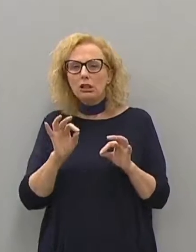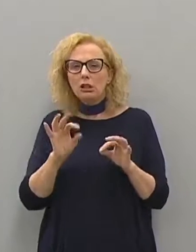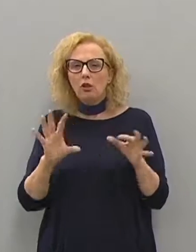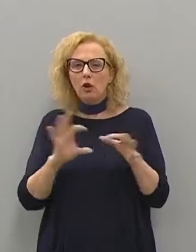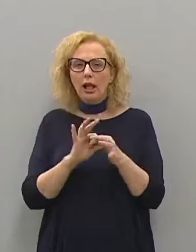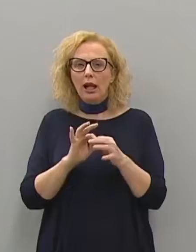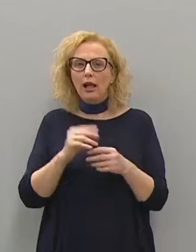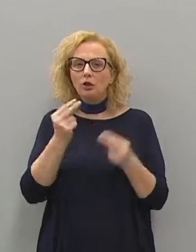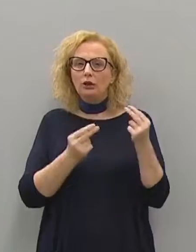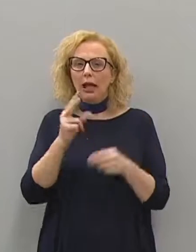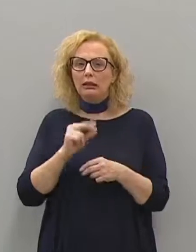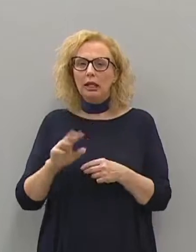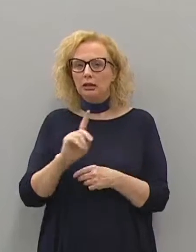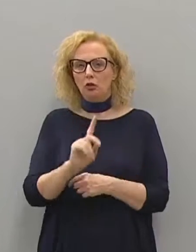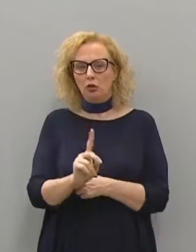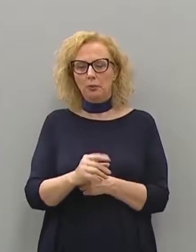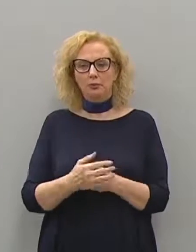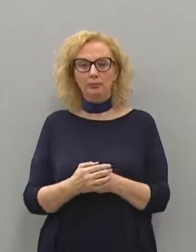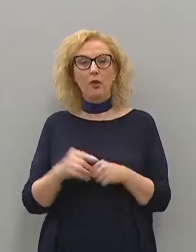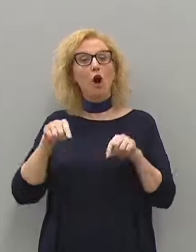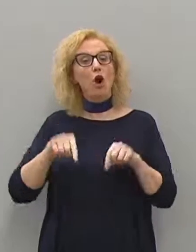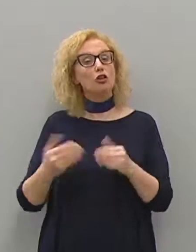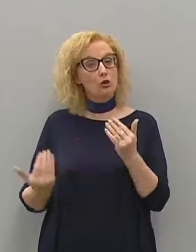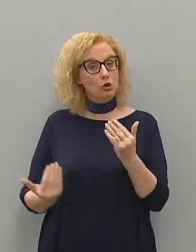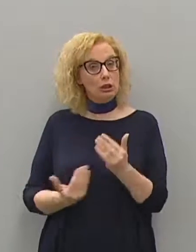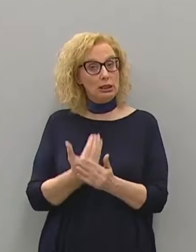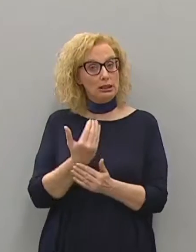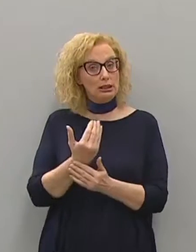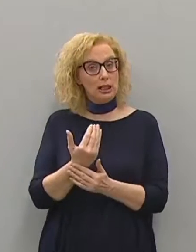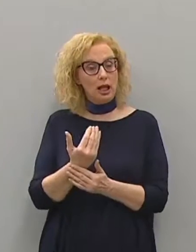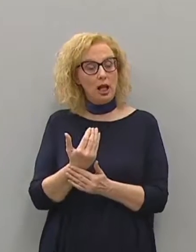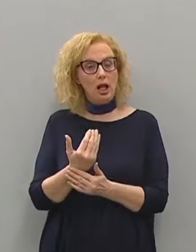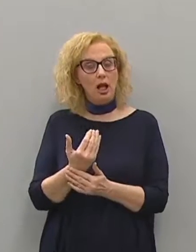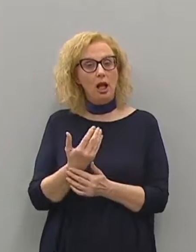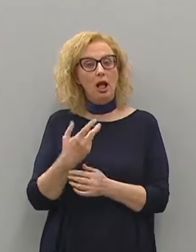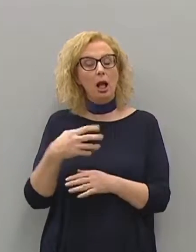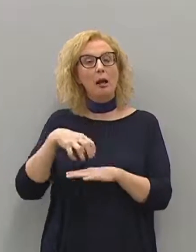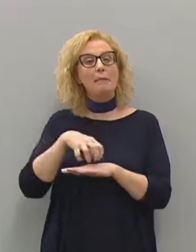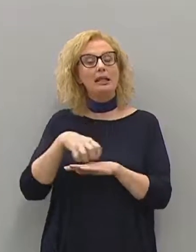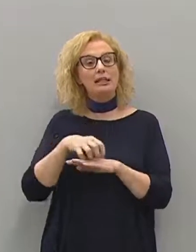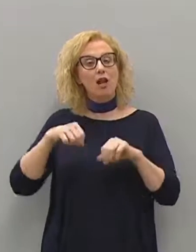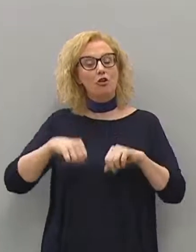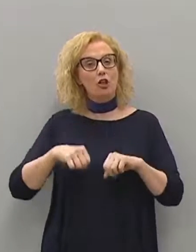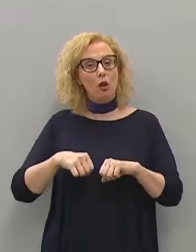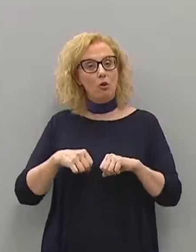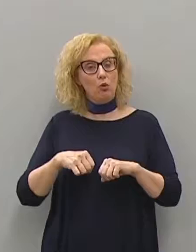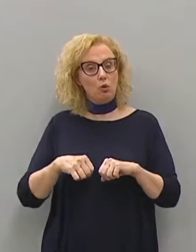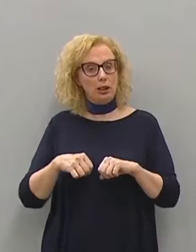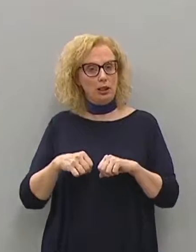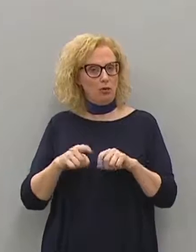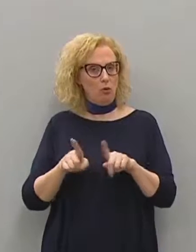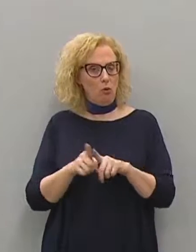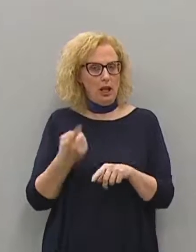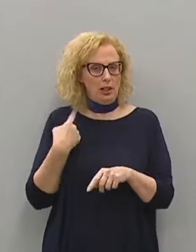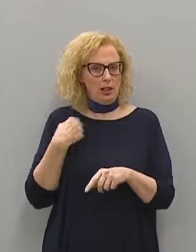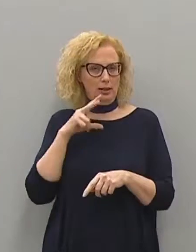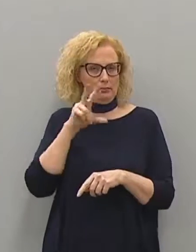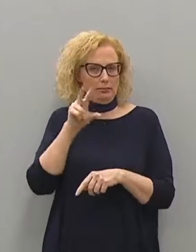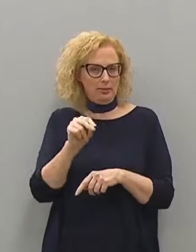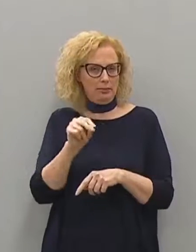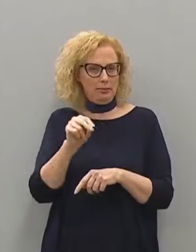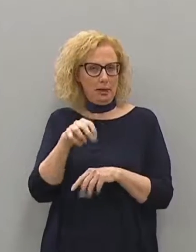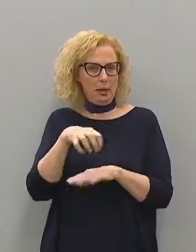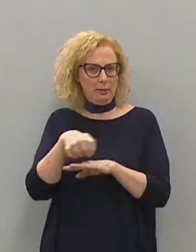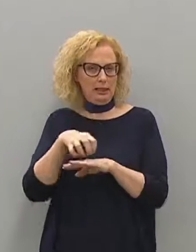la notizia di oggi è che il ministero della salute come avevo detto ieri ho letto che il ministro aveva